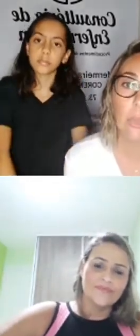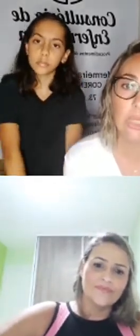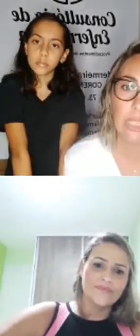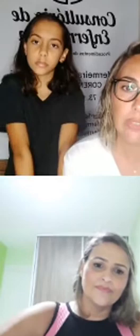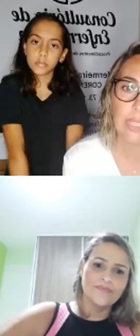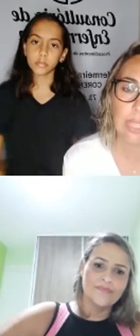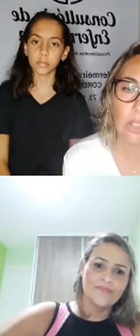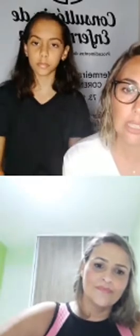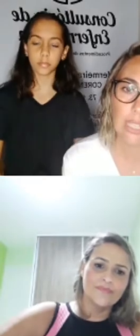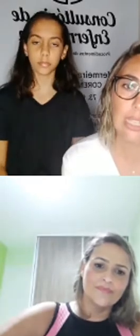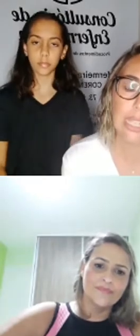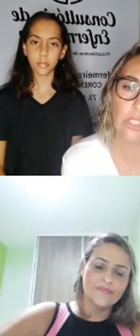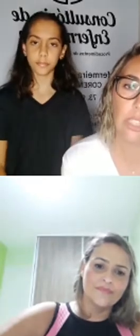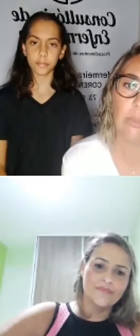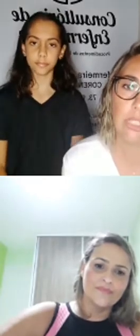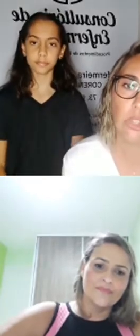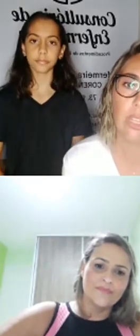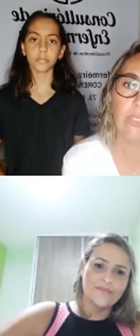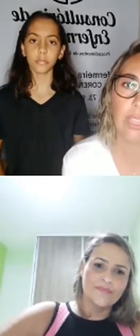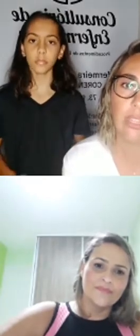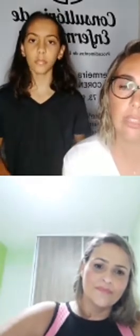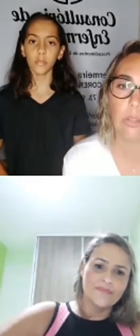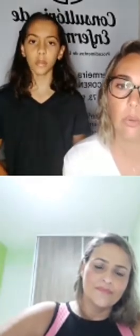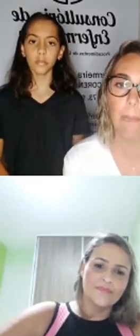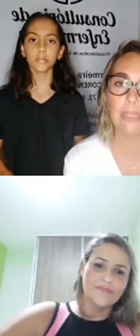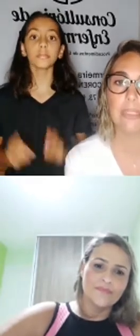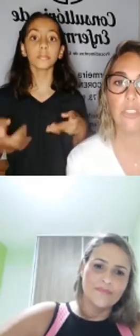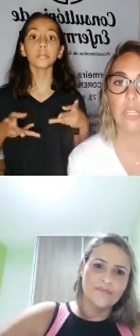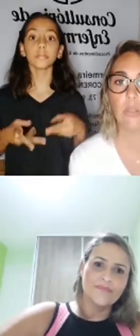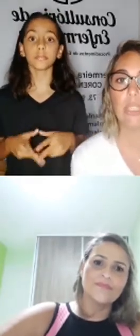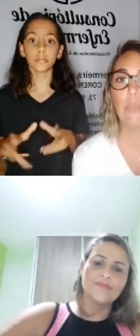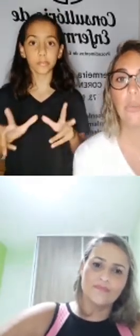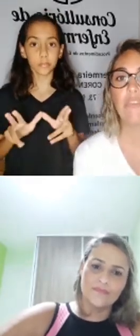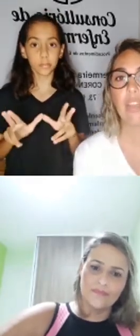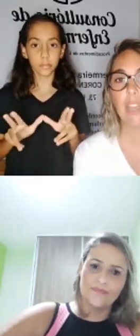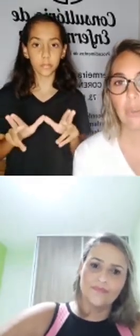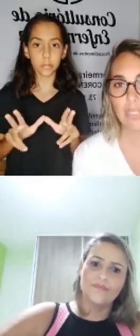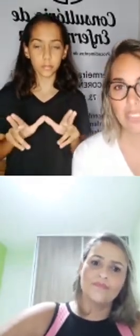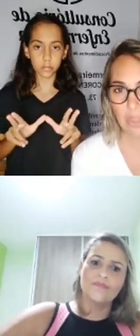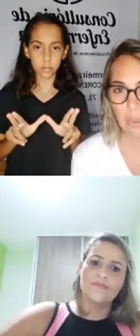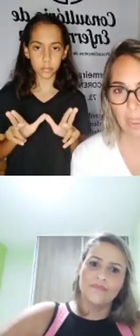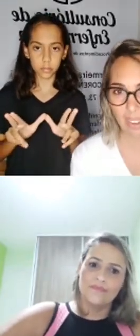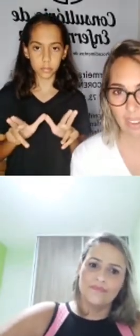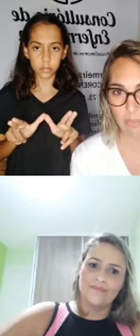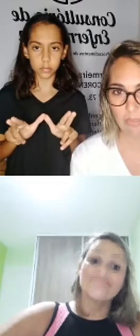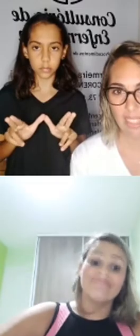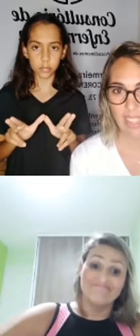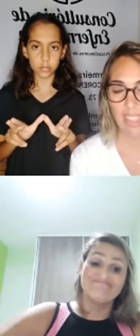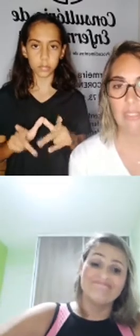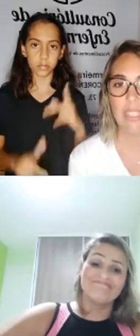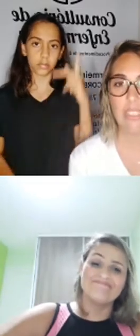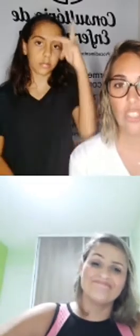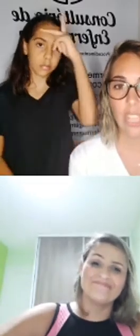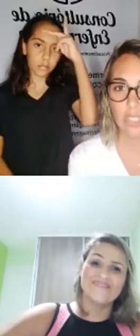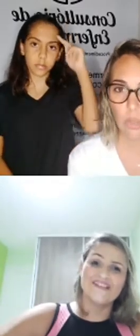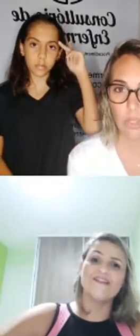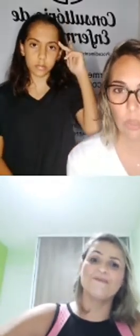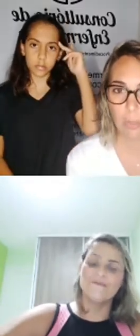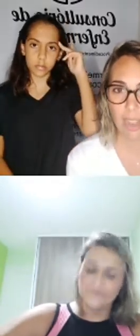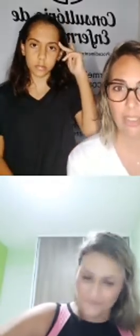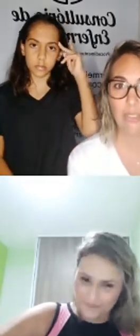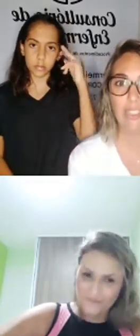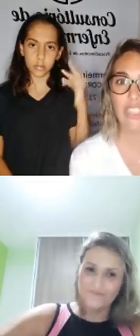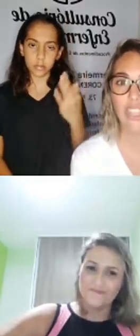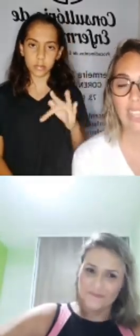que muitas vezes a nossa realidade aqui mesmo de Canavieiras, a paciente ela não sabe o que vai acontecer com ela. Ela vai sentir as dores